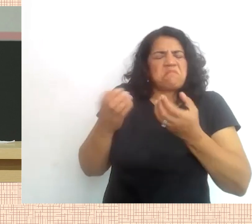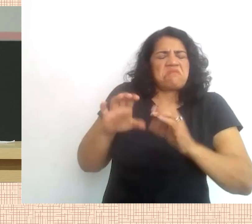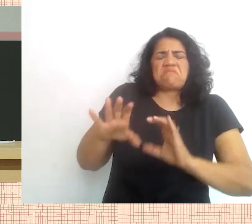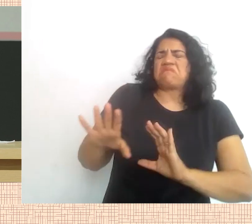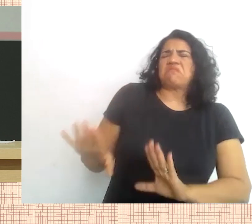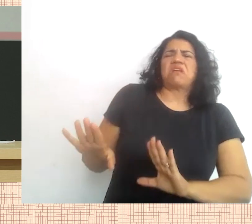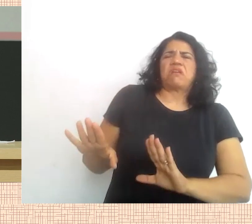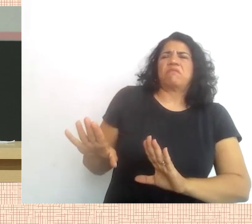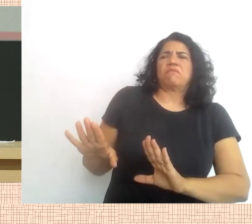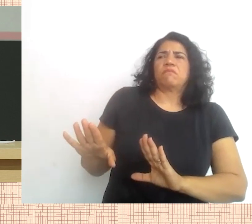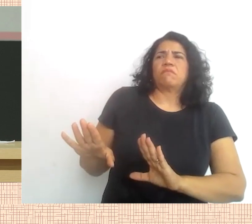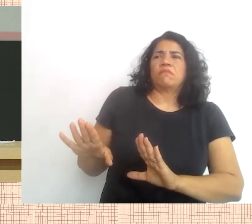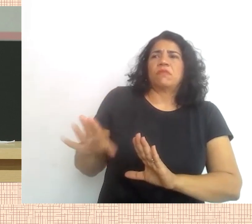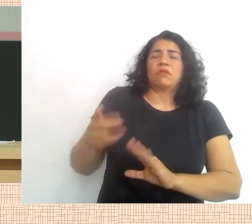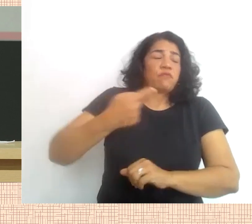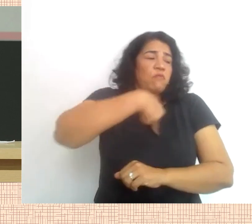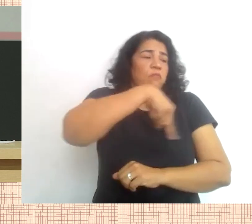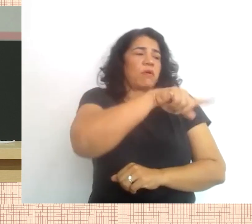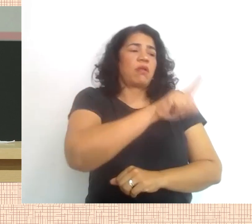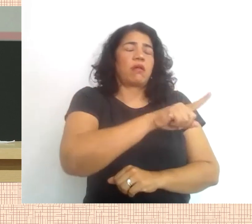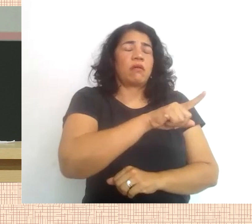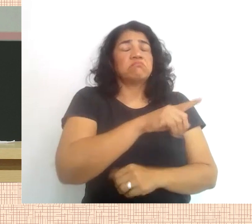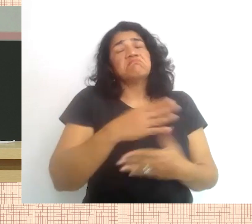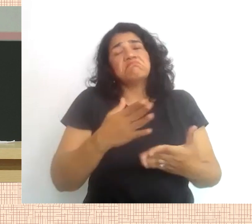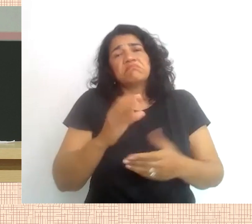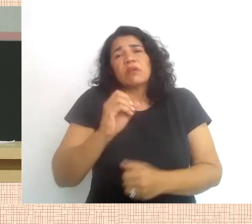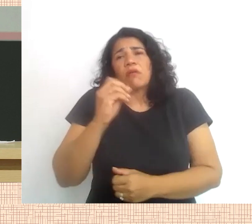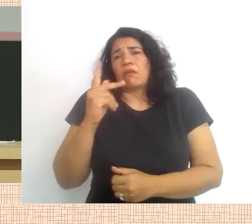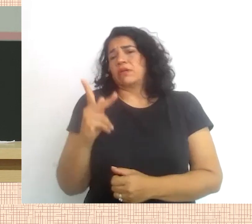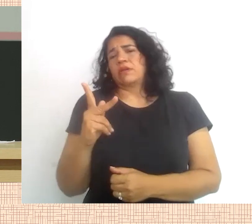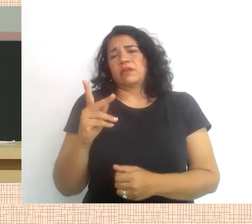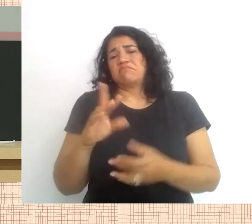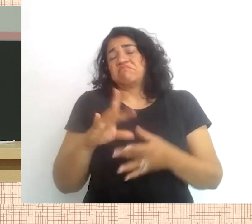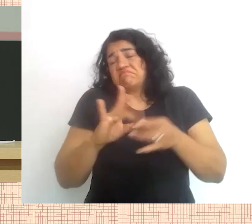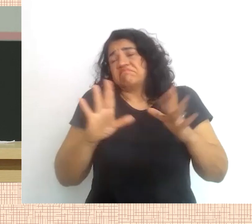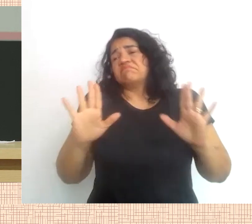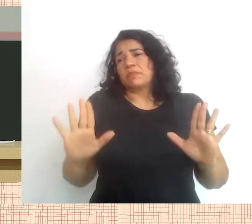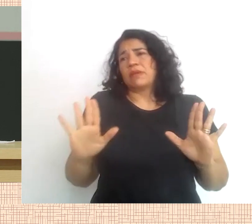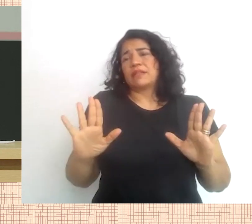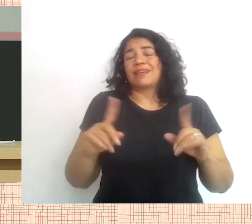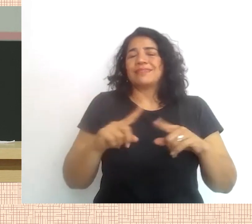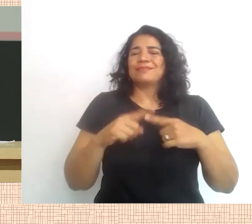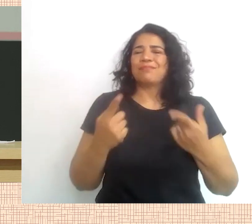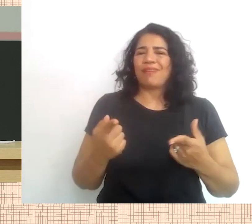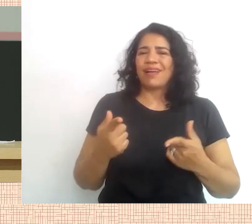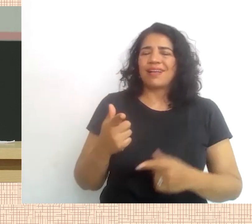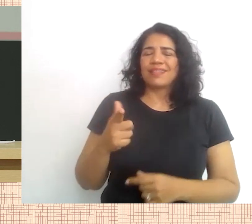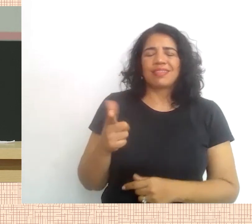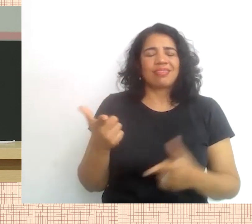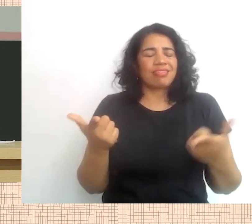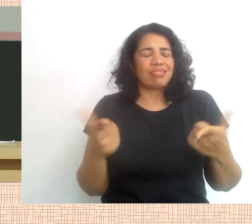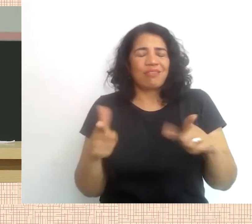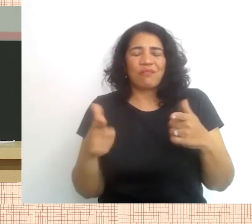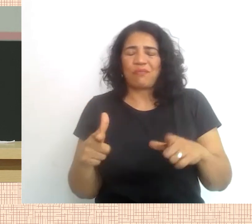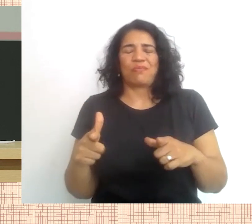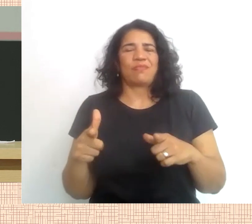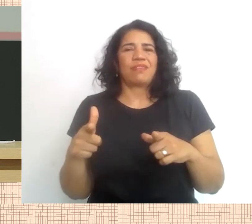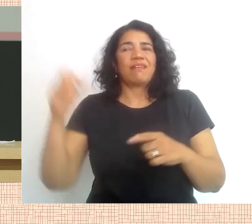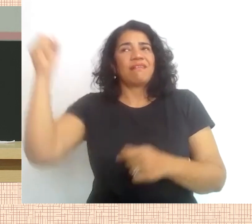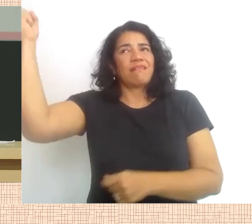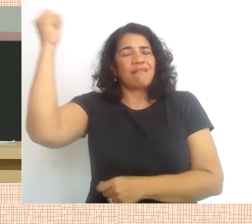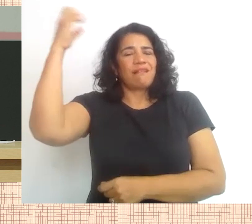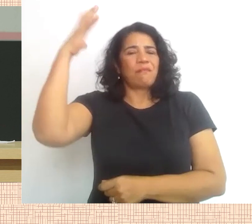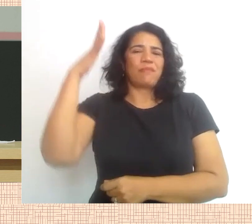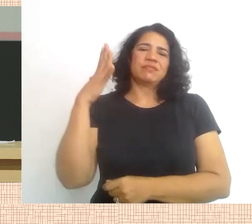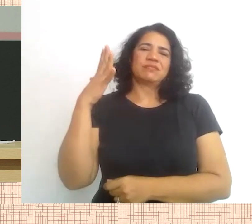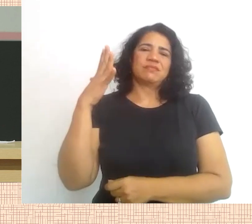Não precisamos, irmão, de nenhum documento para forçar ninguém. Graças a Deus, irmãos, a igreja é coisa de Deus,